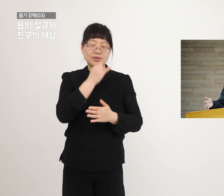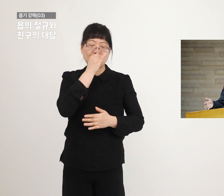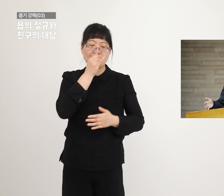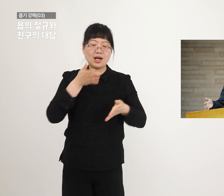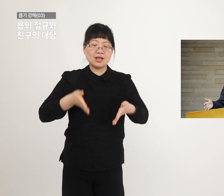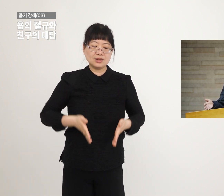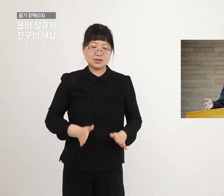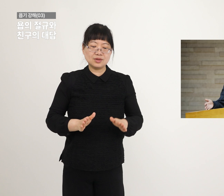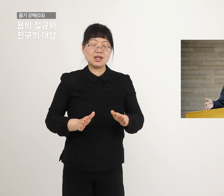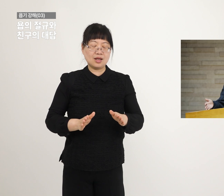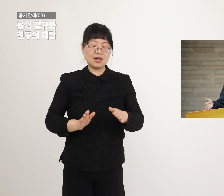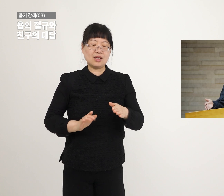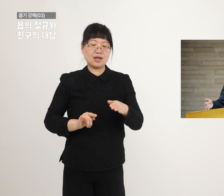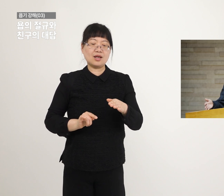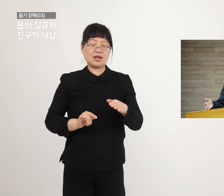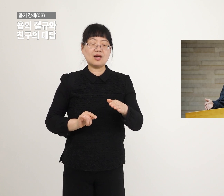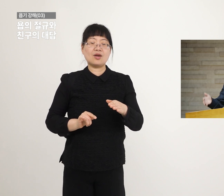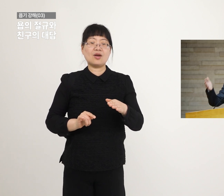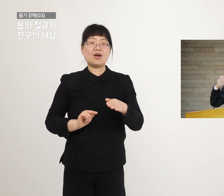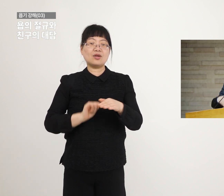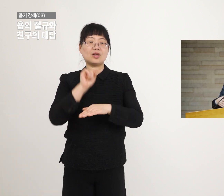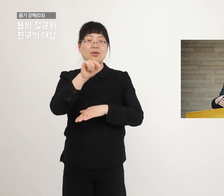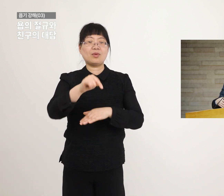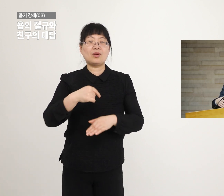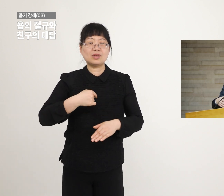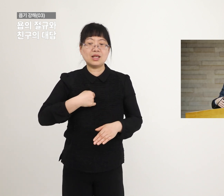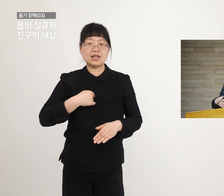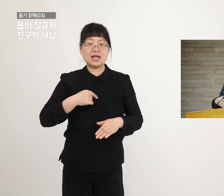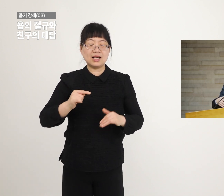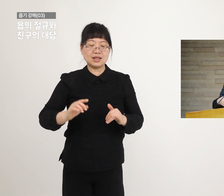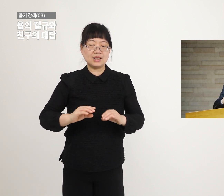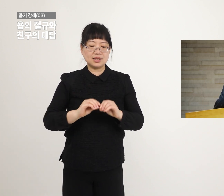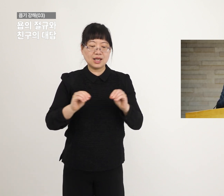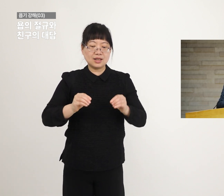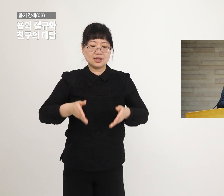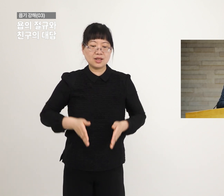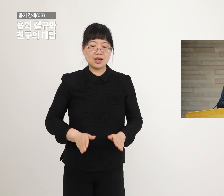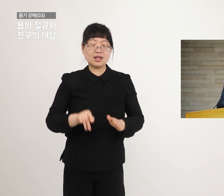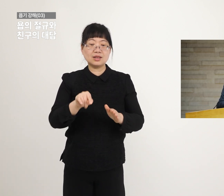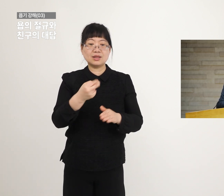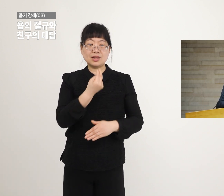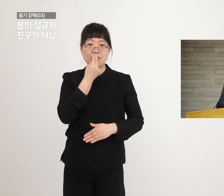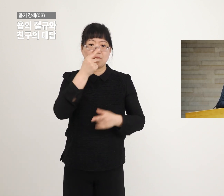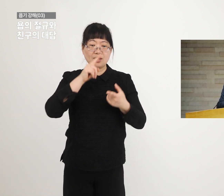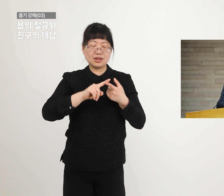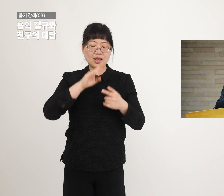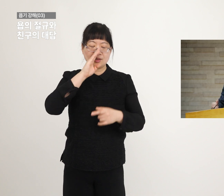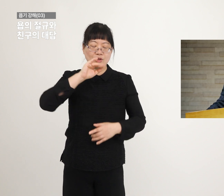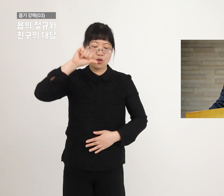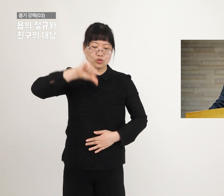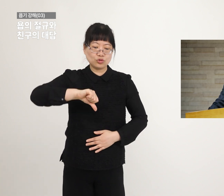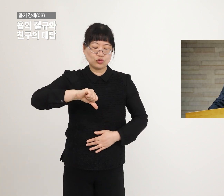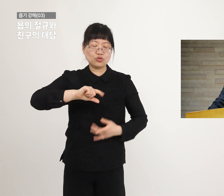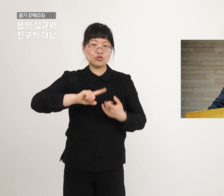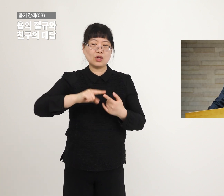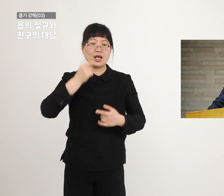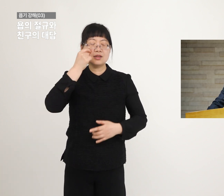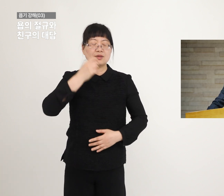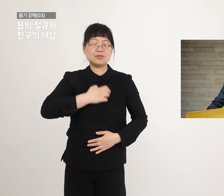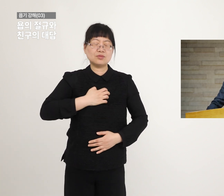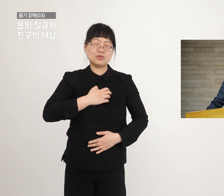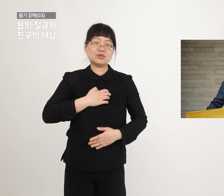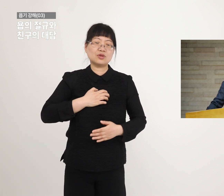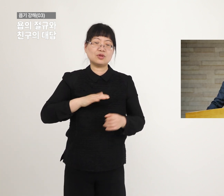출생을 넘어서 자기가 이 땅에 태어난 이 생명에 대한 저주를 슬픈